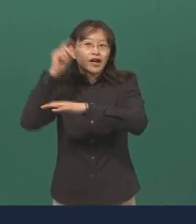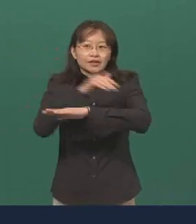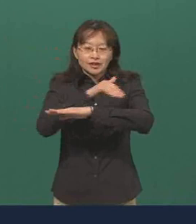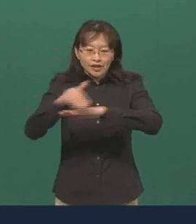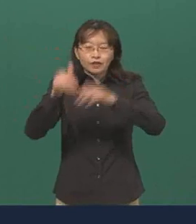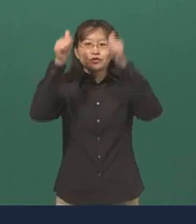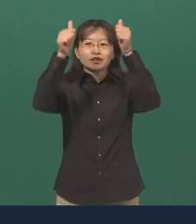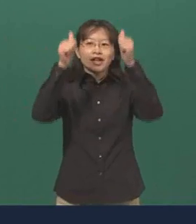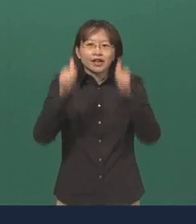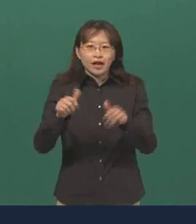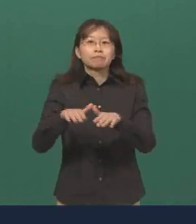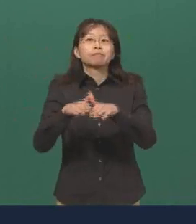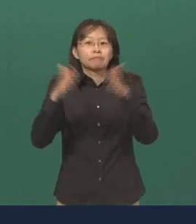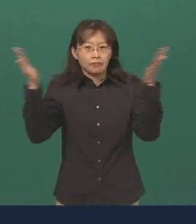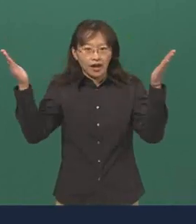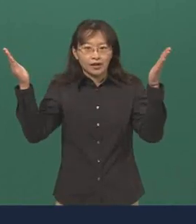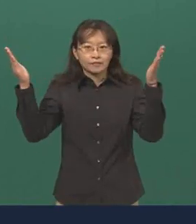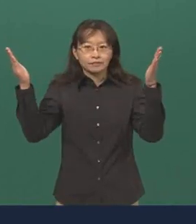かれています。